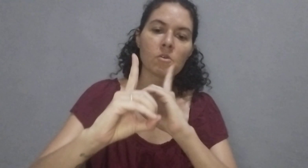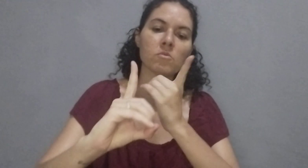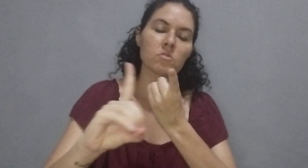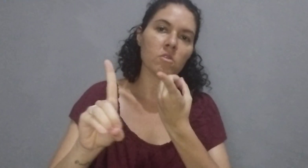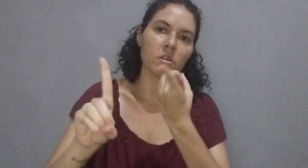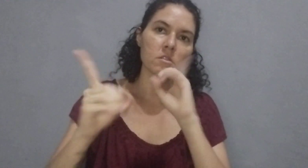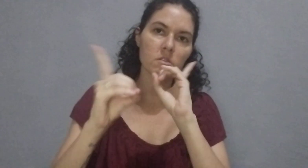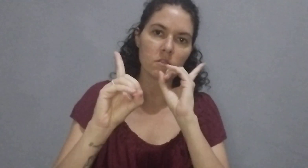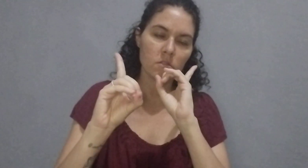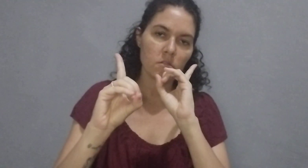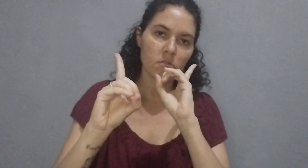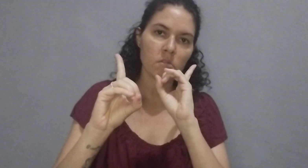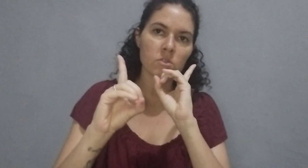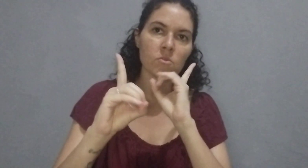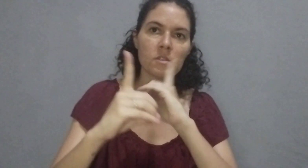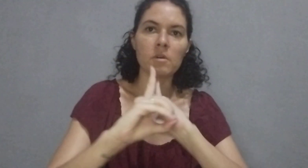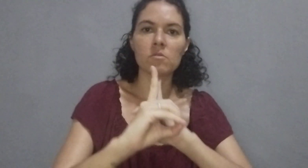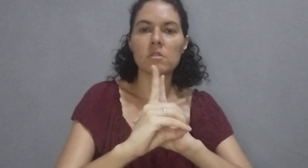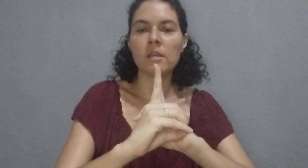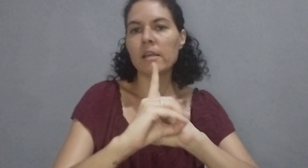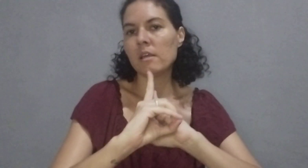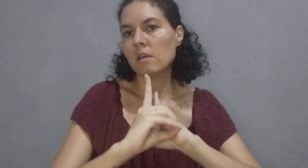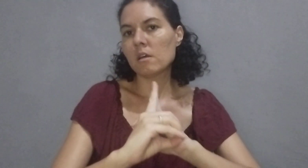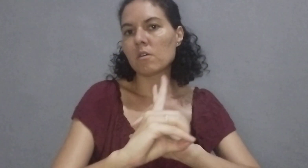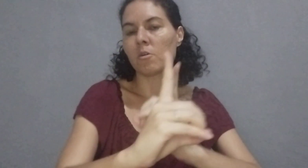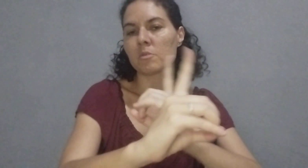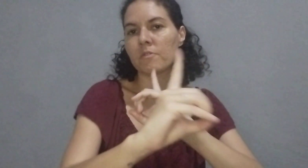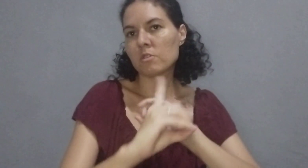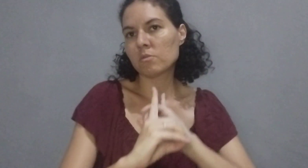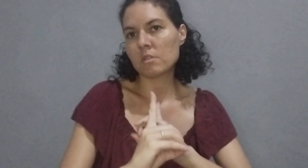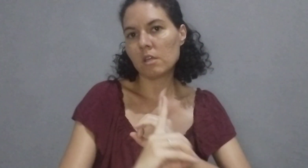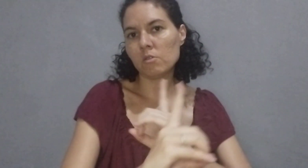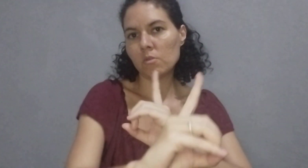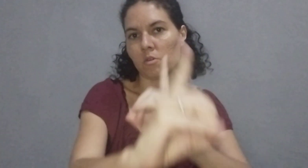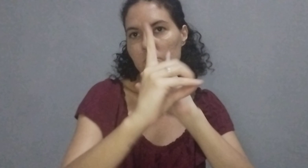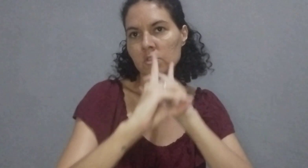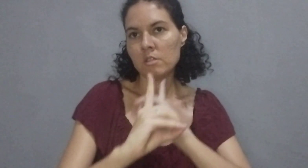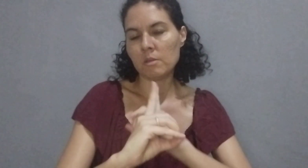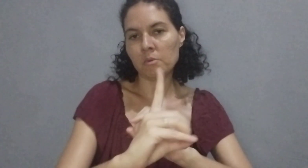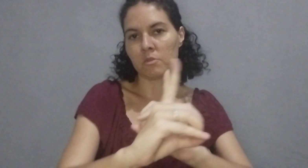com as duas mãos, e aí, como se fosse um seguindo o outro, discípulos.